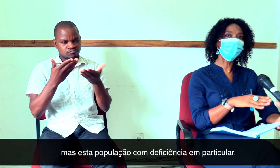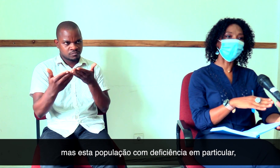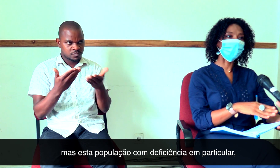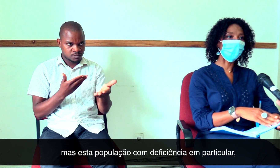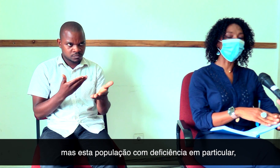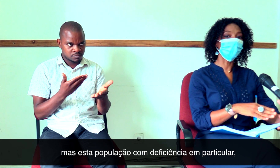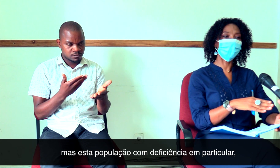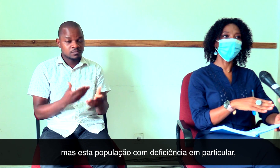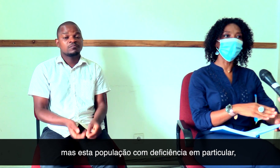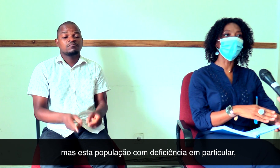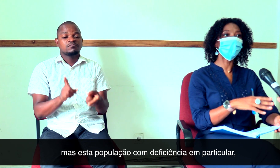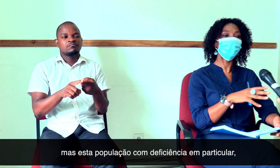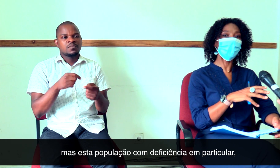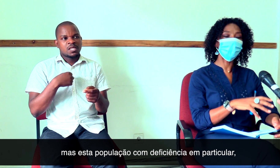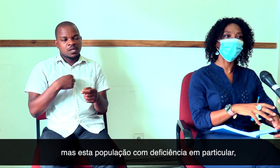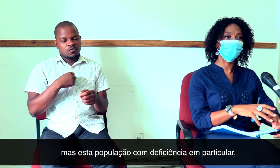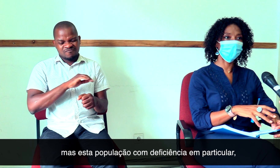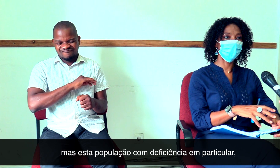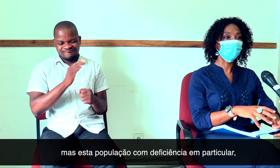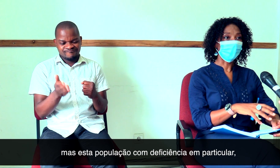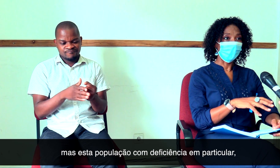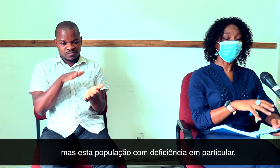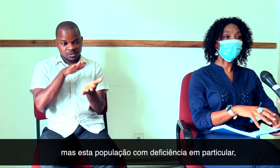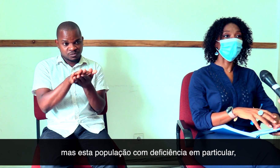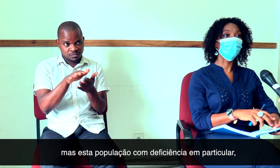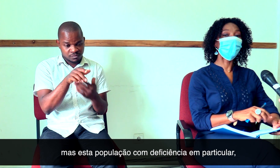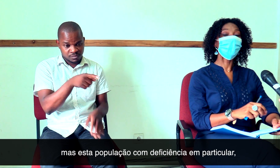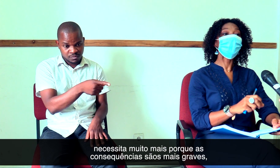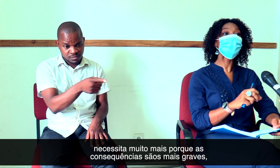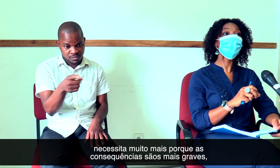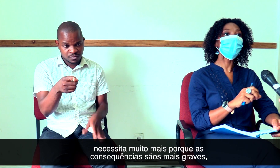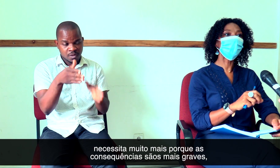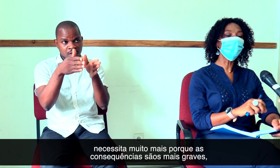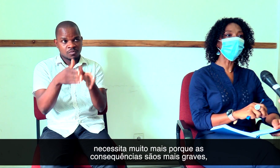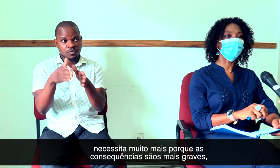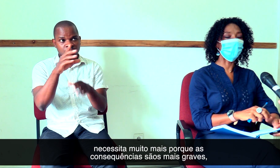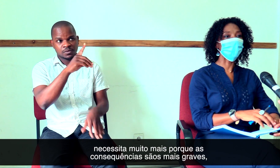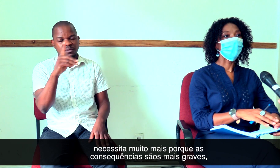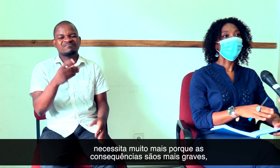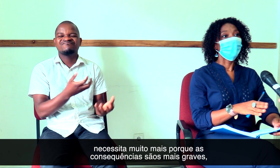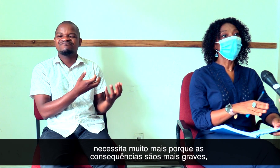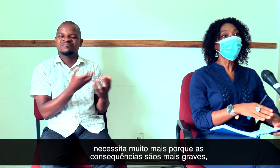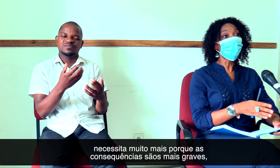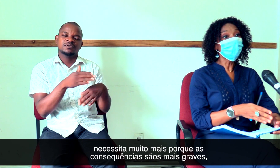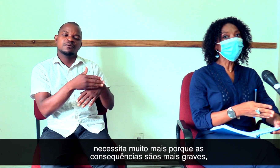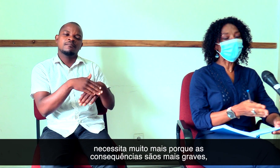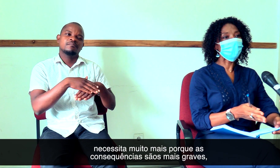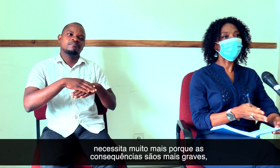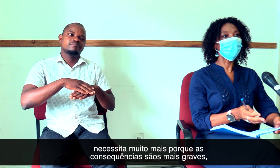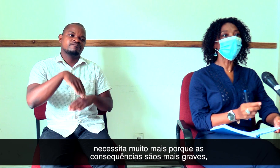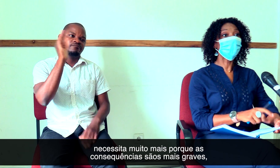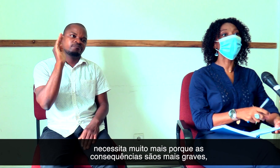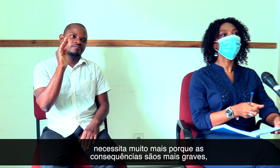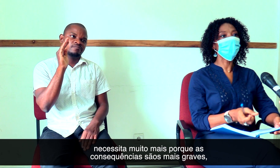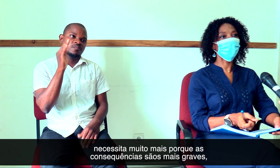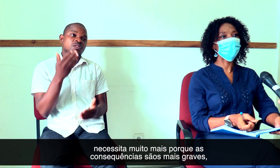vou remarcar, vou falar de novo que esta população em particular necessita muito mais